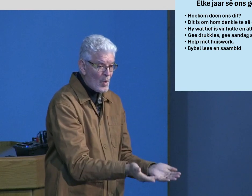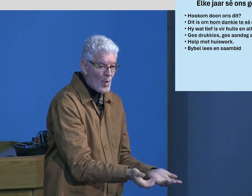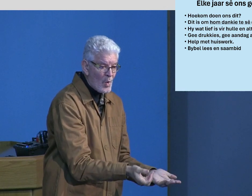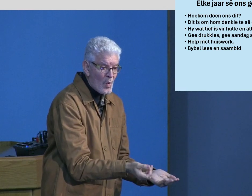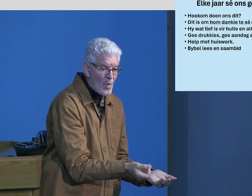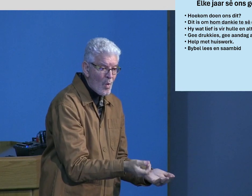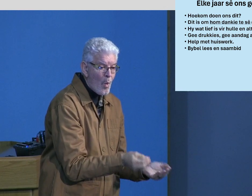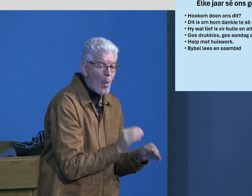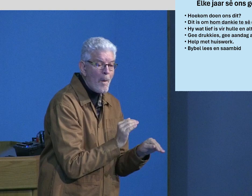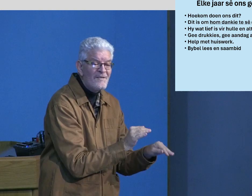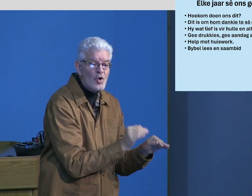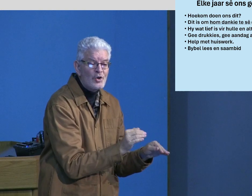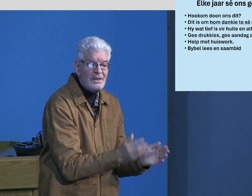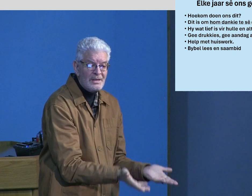en hulle op te voed.